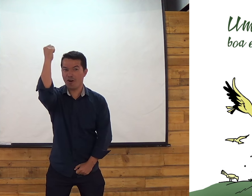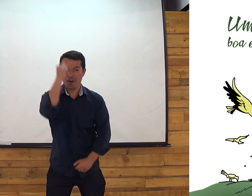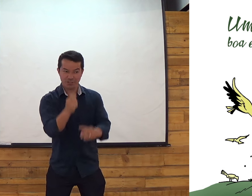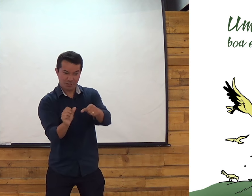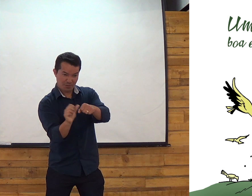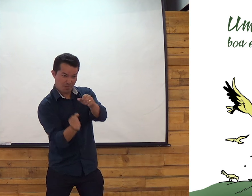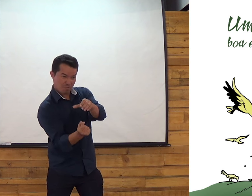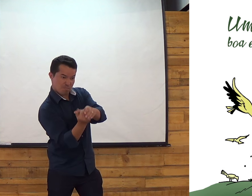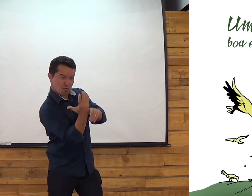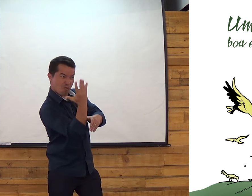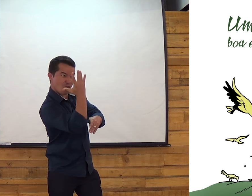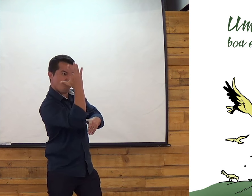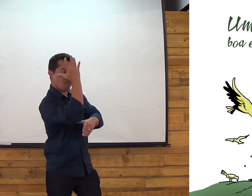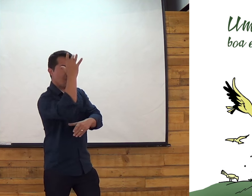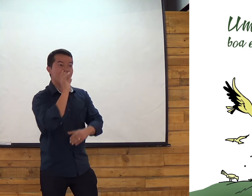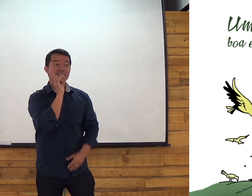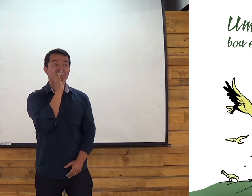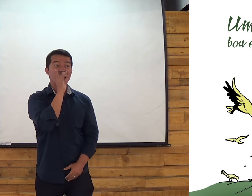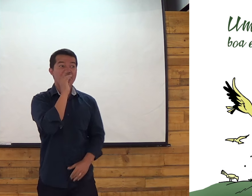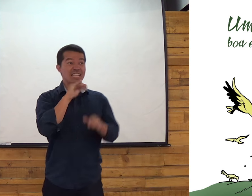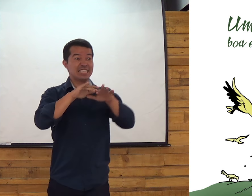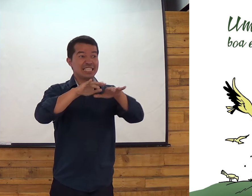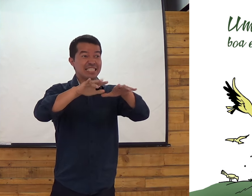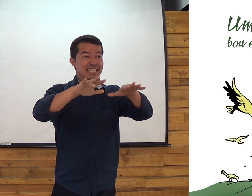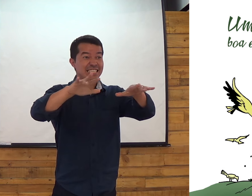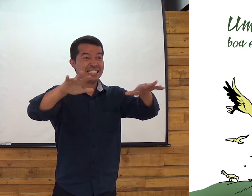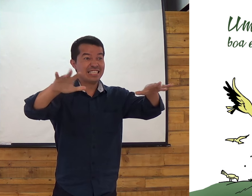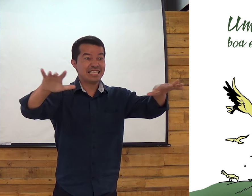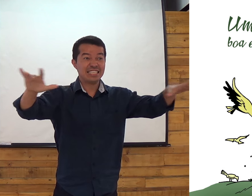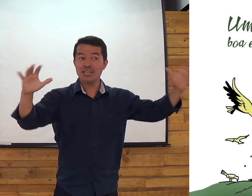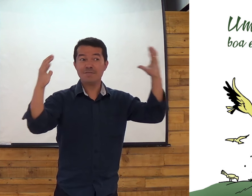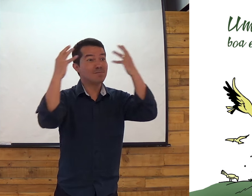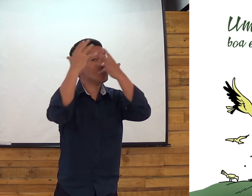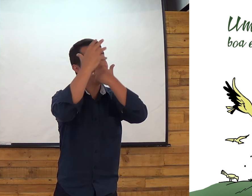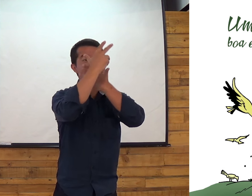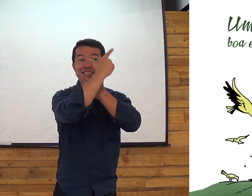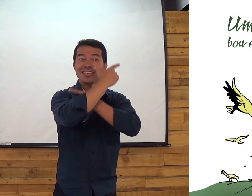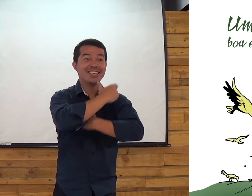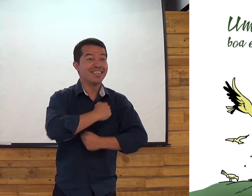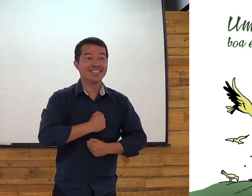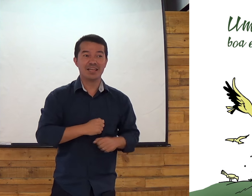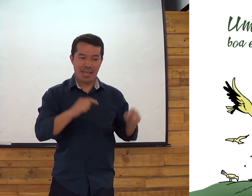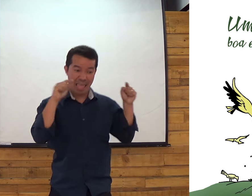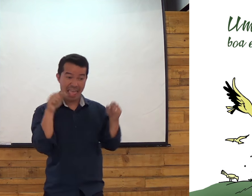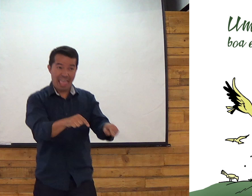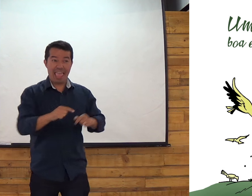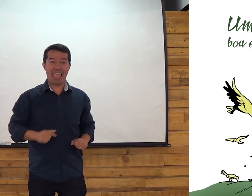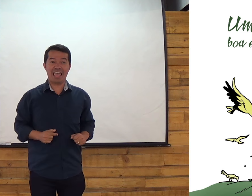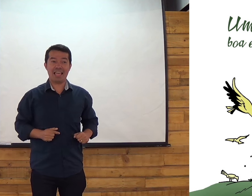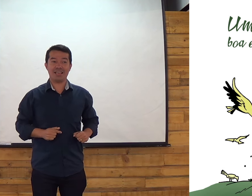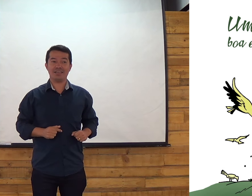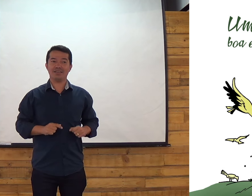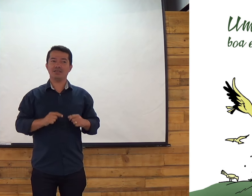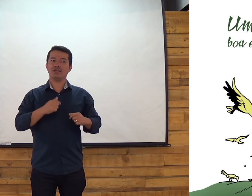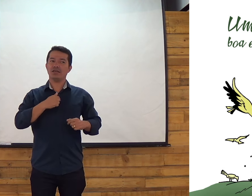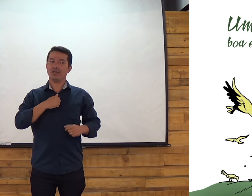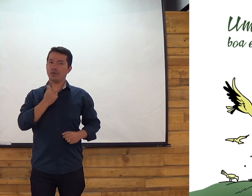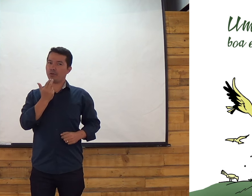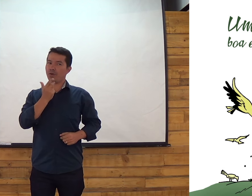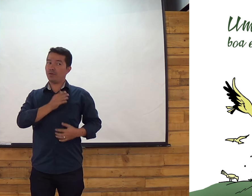e forte, que as coisas desenvolvem, que desenvolve um verde bonito.